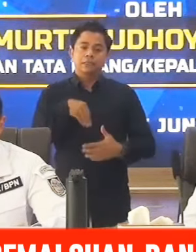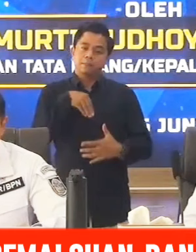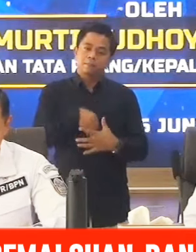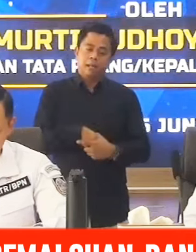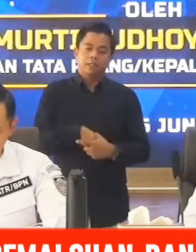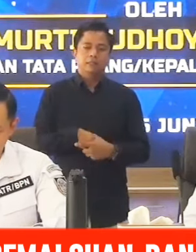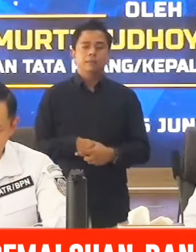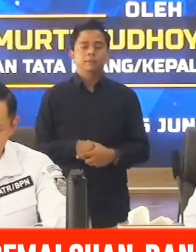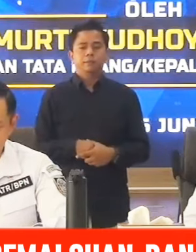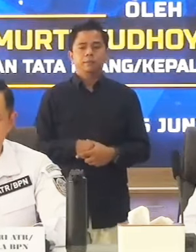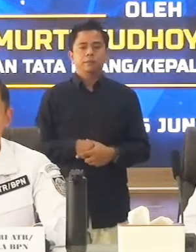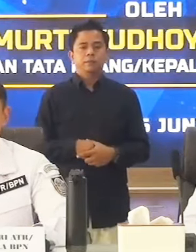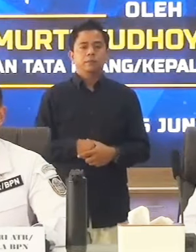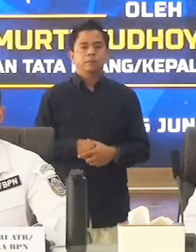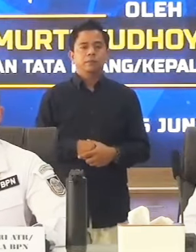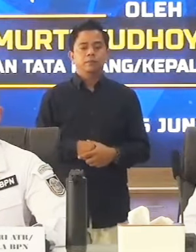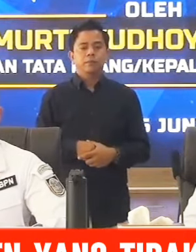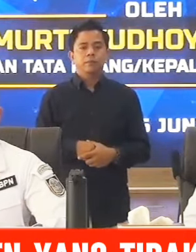pemalsuan dan